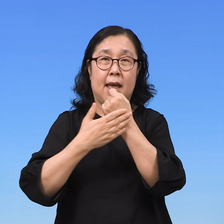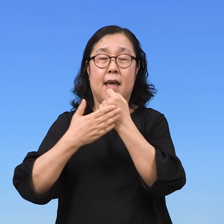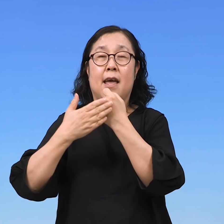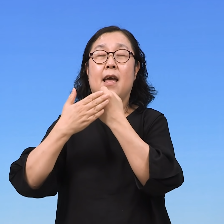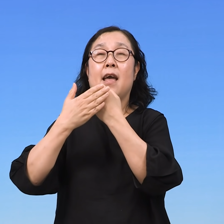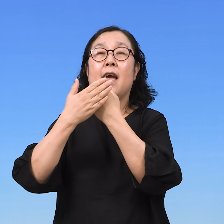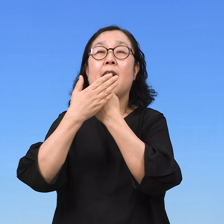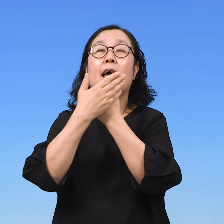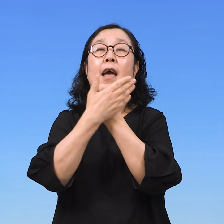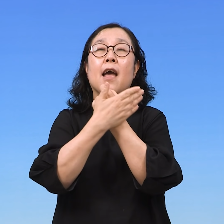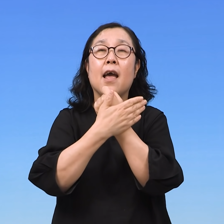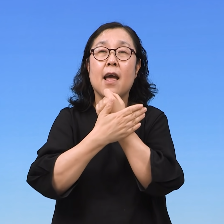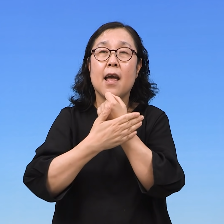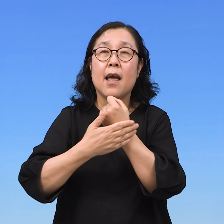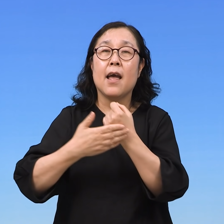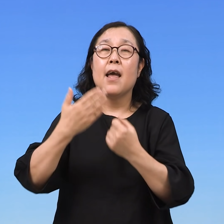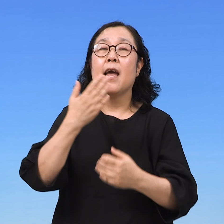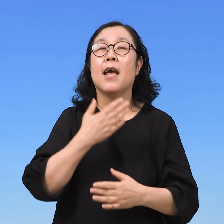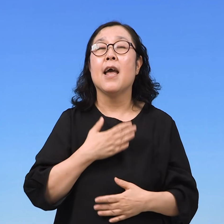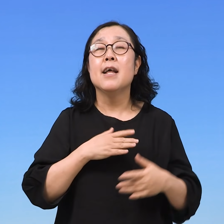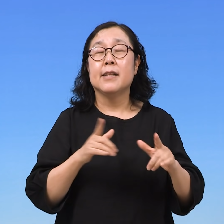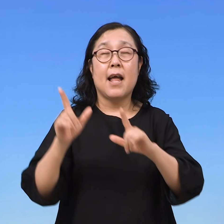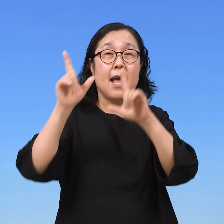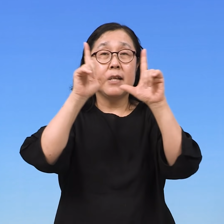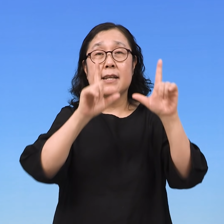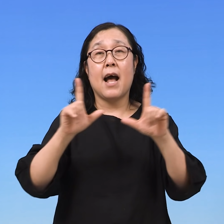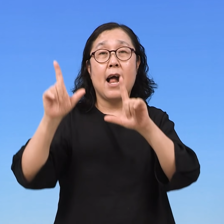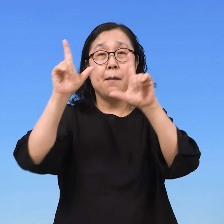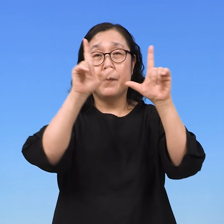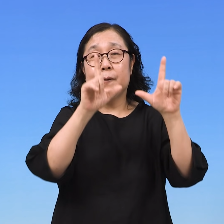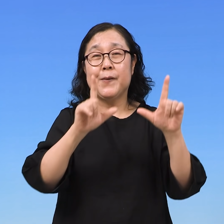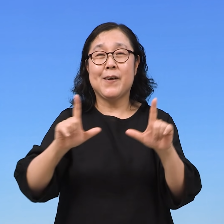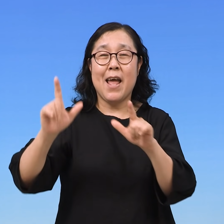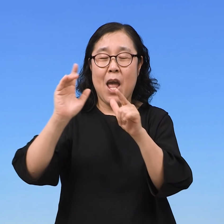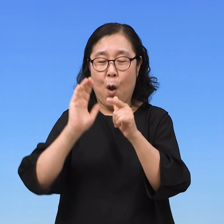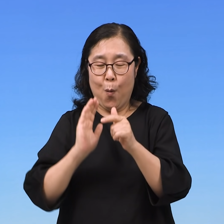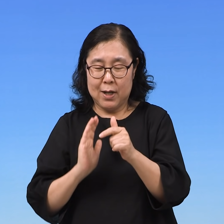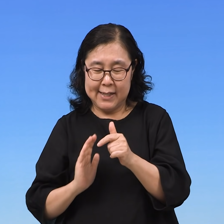내 삶을 애워싸는